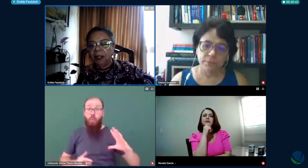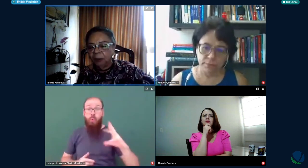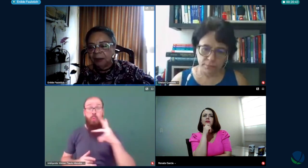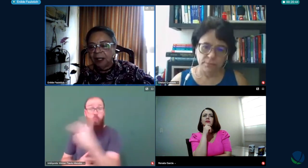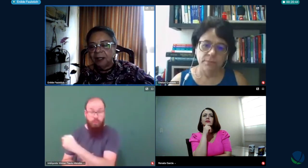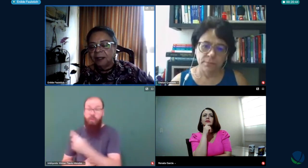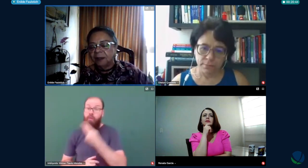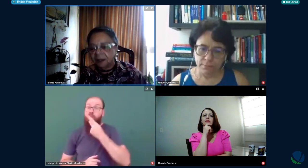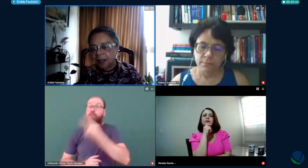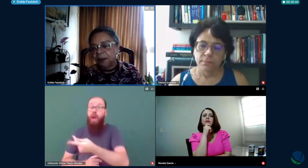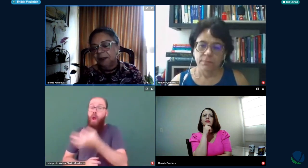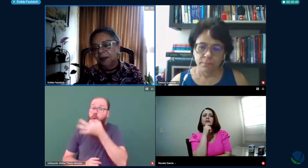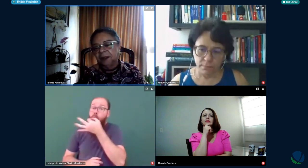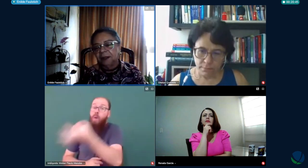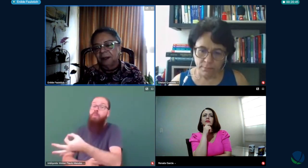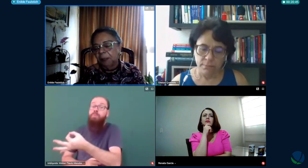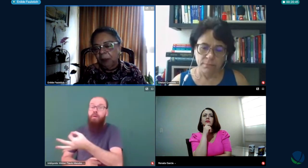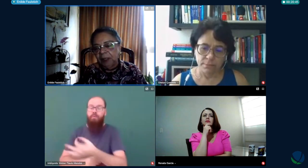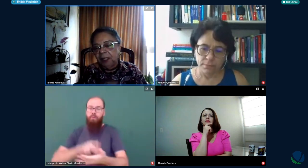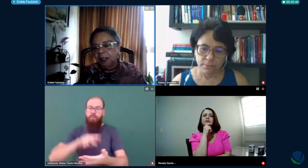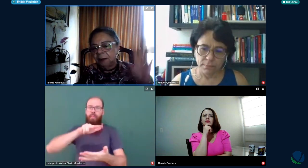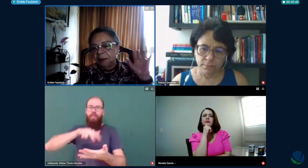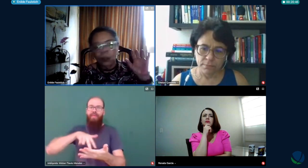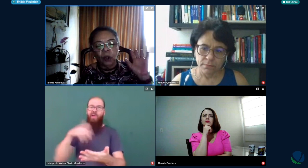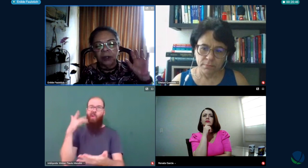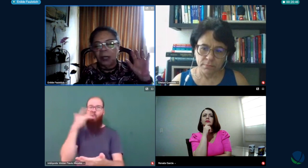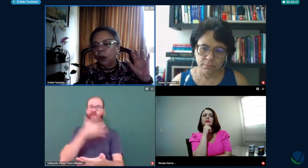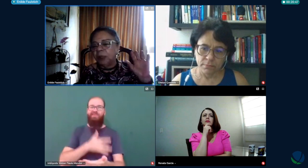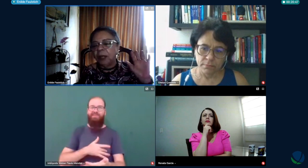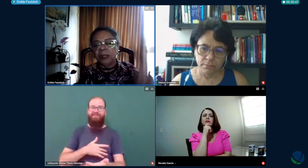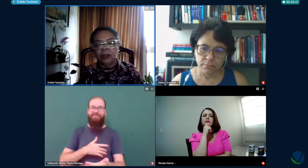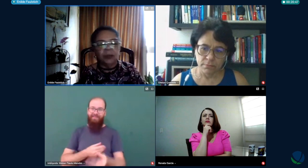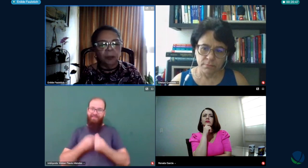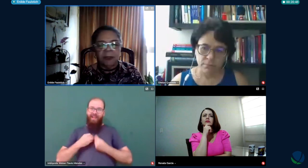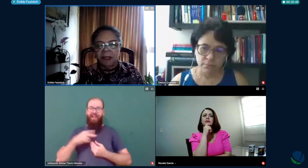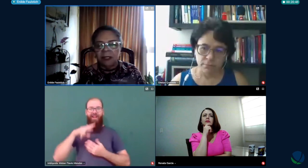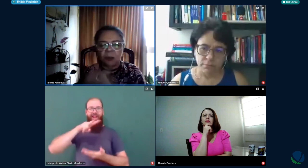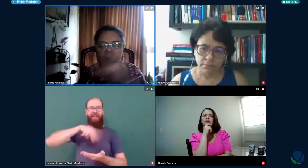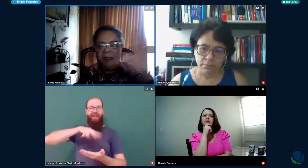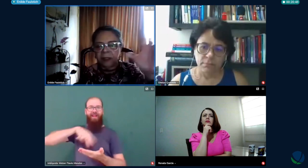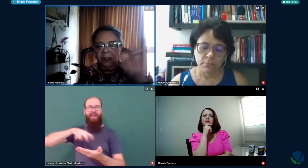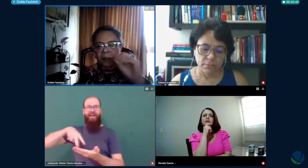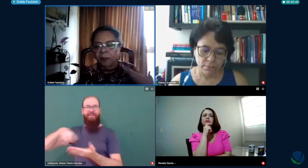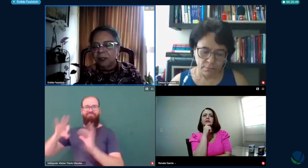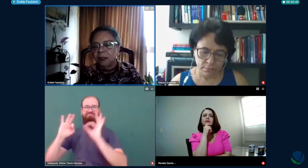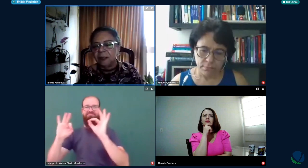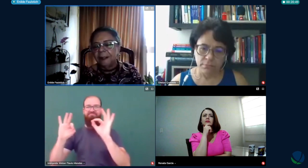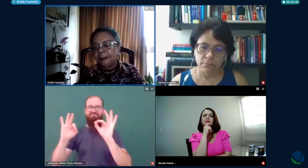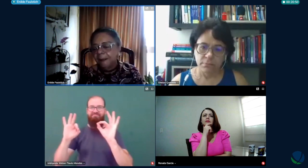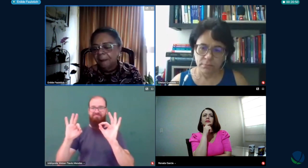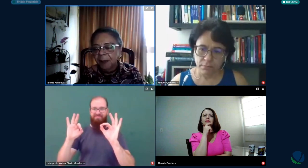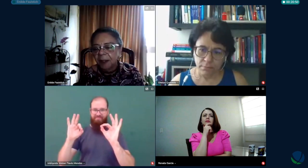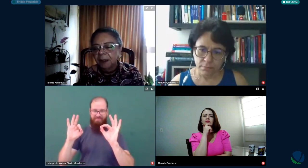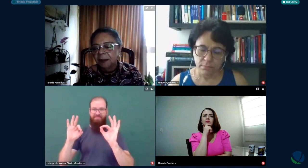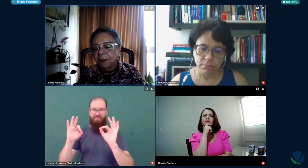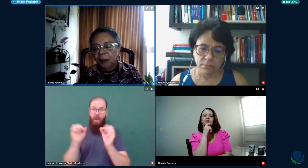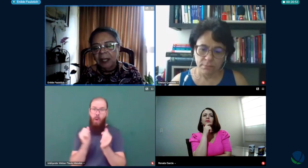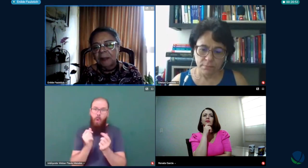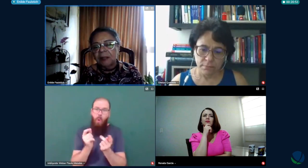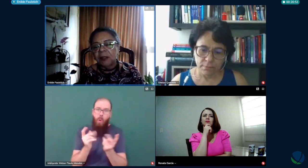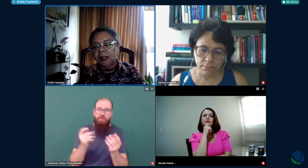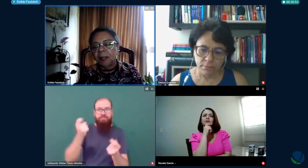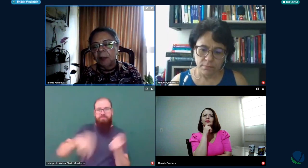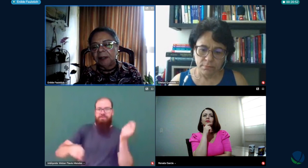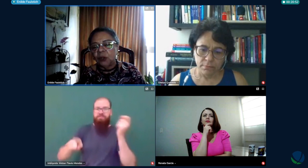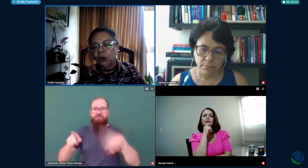uma tese agradável de ler, uma tese, certo? Que poderia, cortei, digo, isso não precisa. Porque